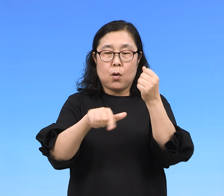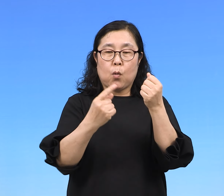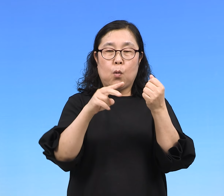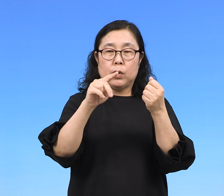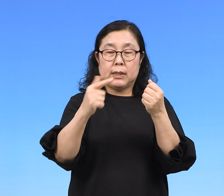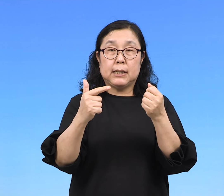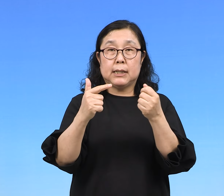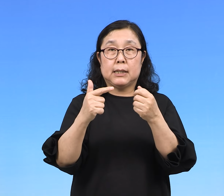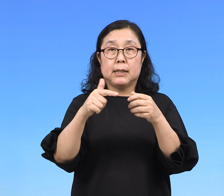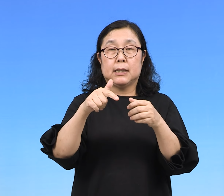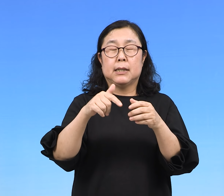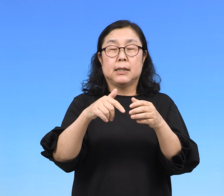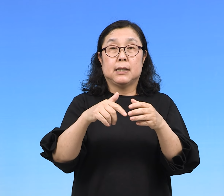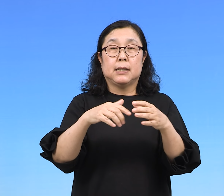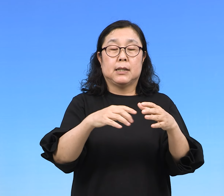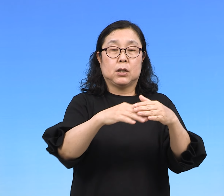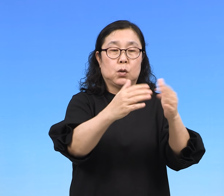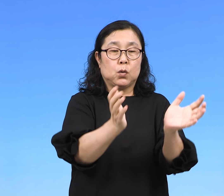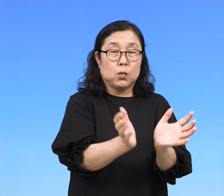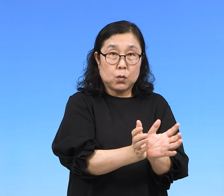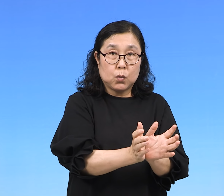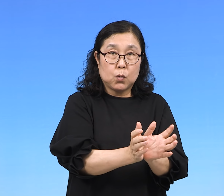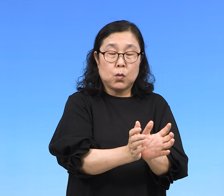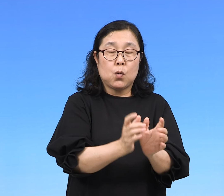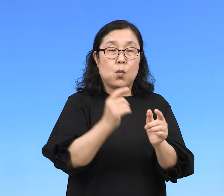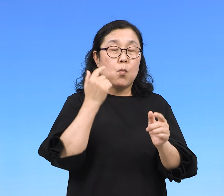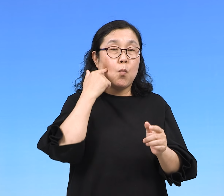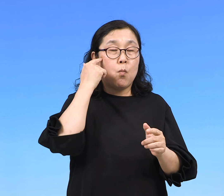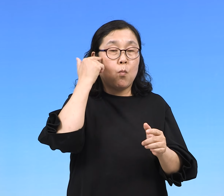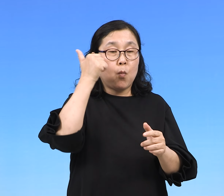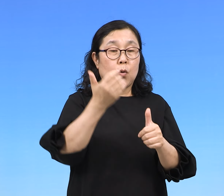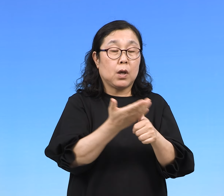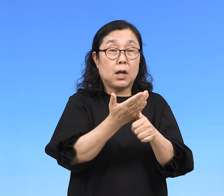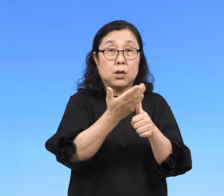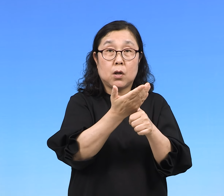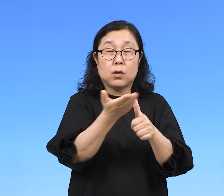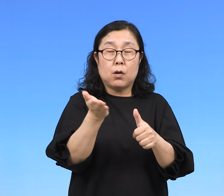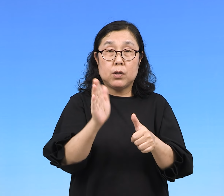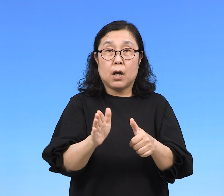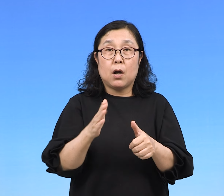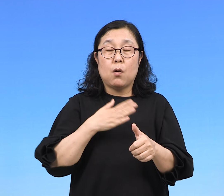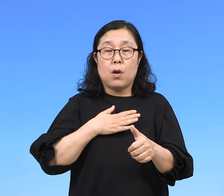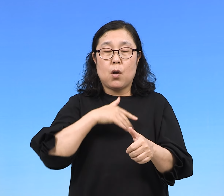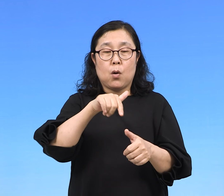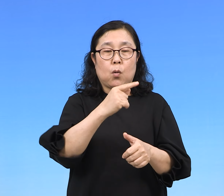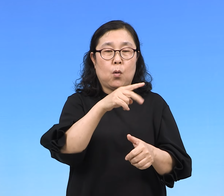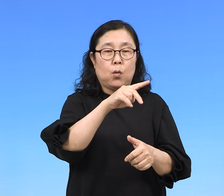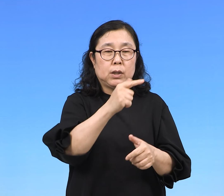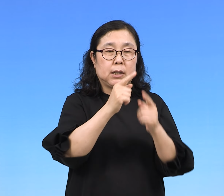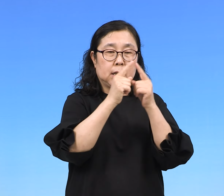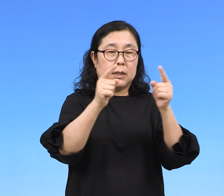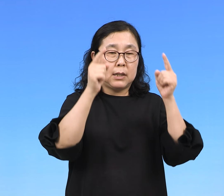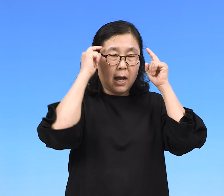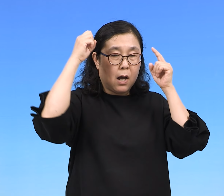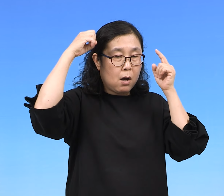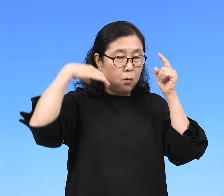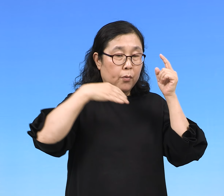원래가 고신교단 출신입니다. 저희 아버지도 고신교단에서 목회를 하셨는데, 아니 왜 제가